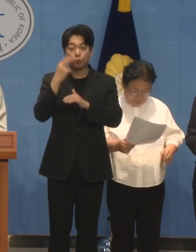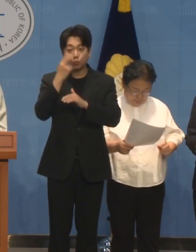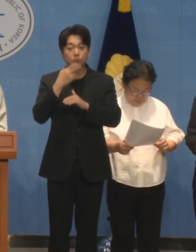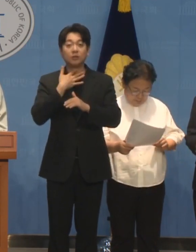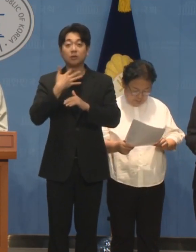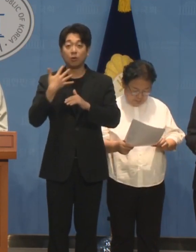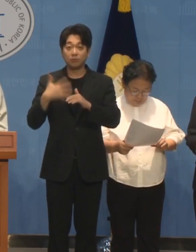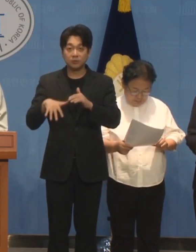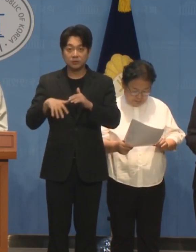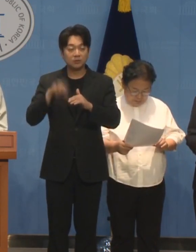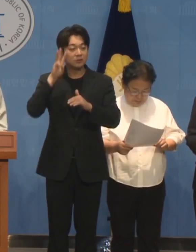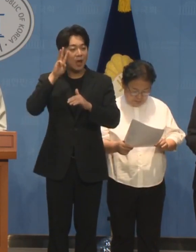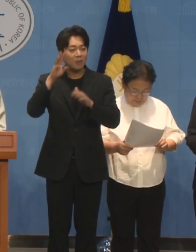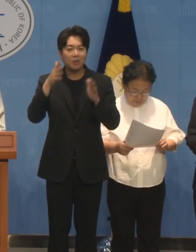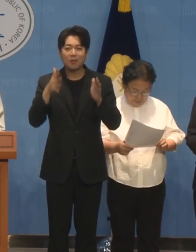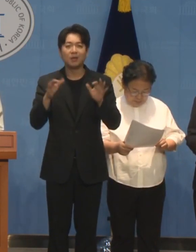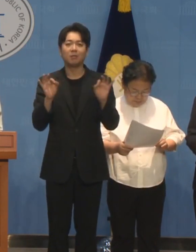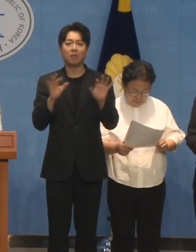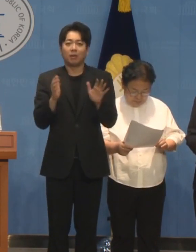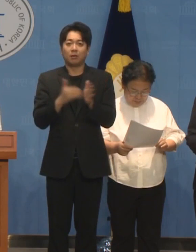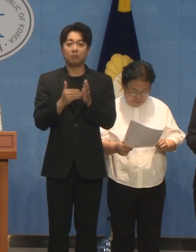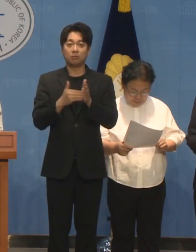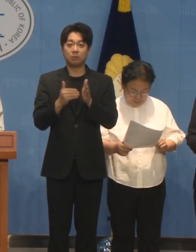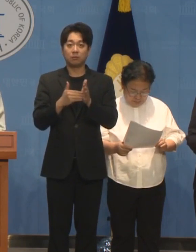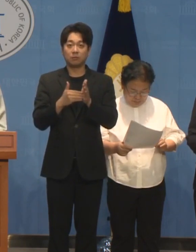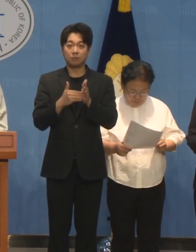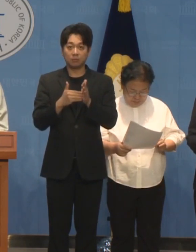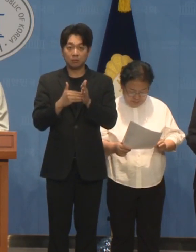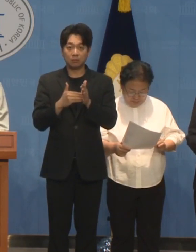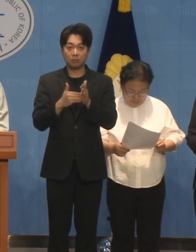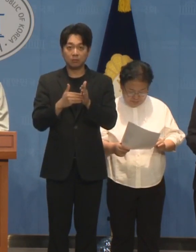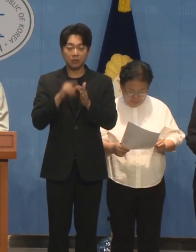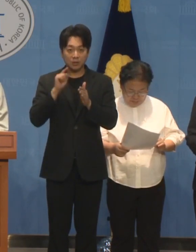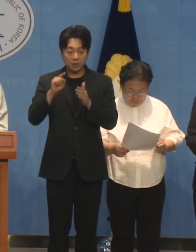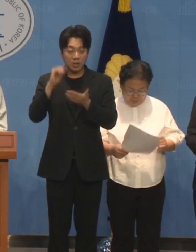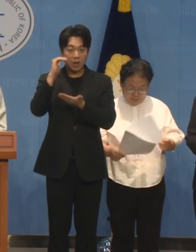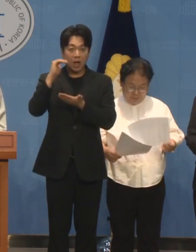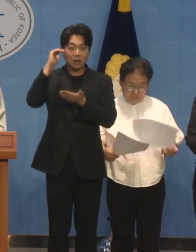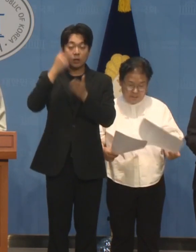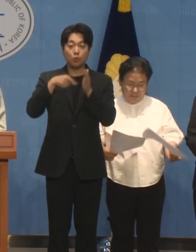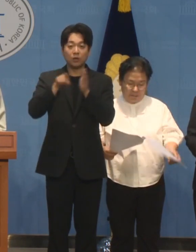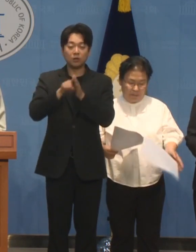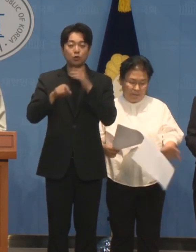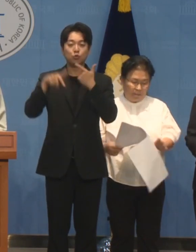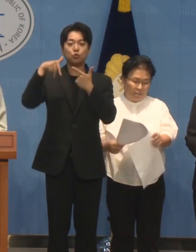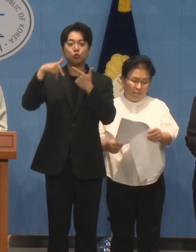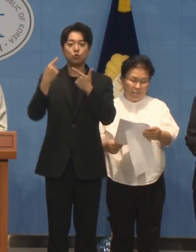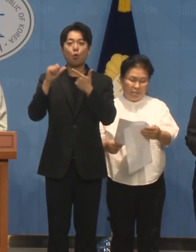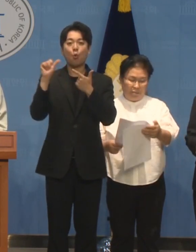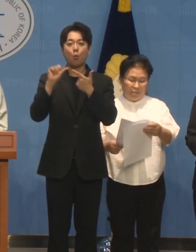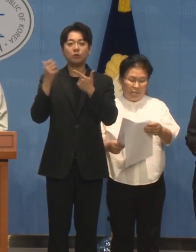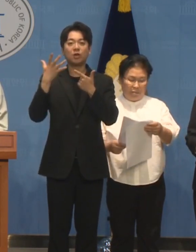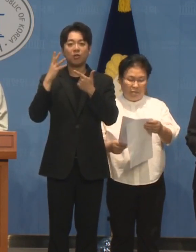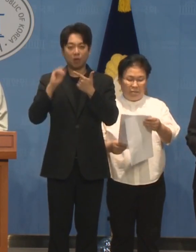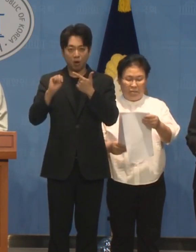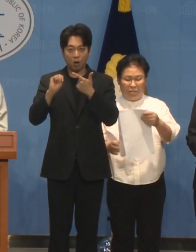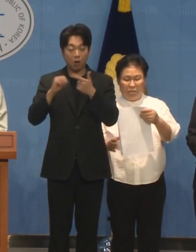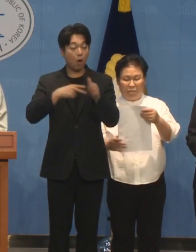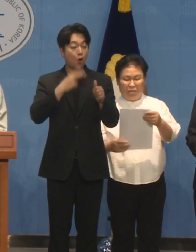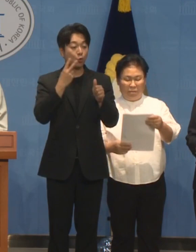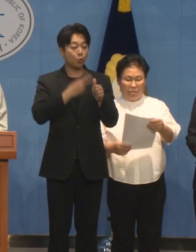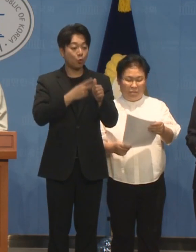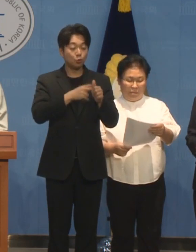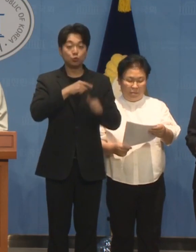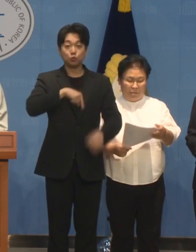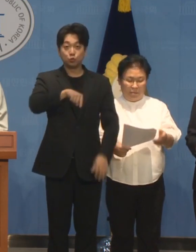고작 3일 만에 끝내고 의대 정원 증원에 무려 6조 5천억 원, 교수 4천여 명이 필요한 것으로